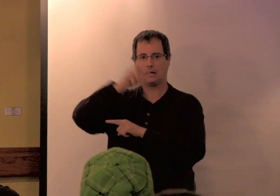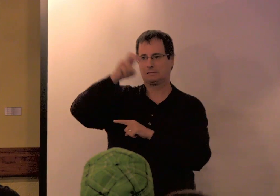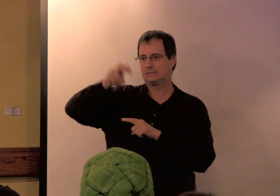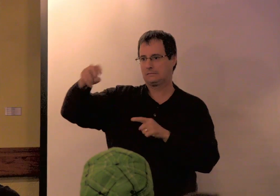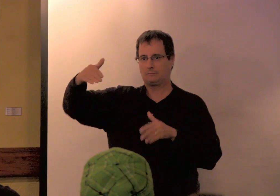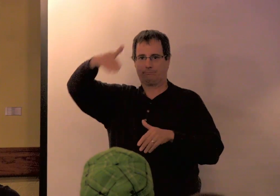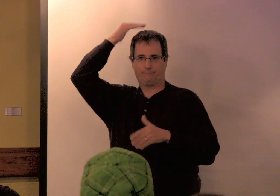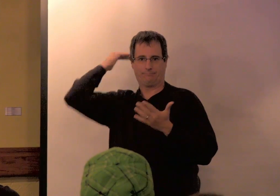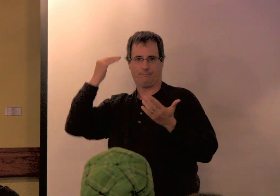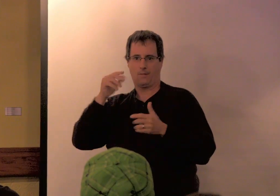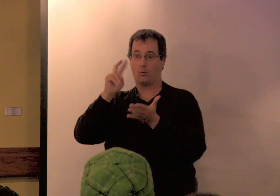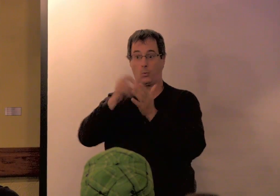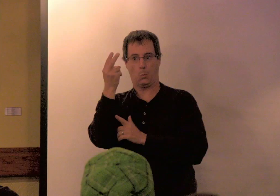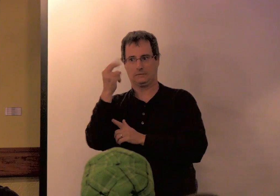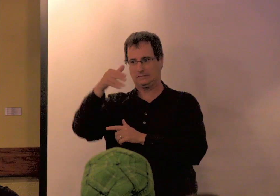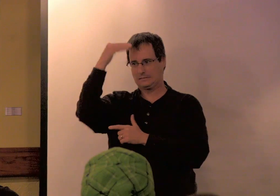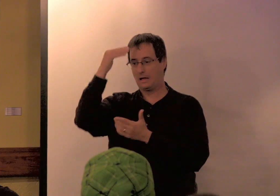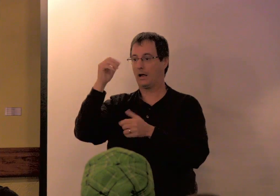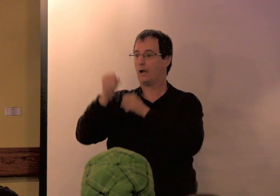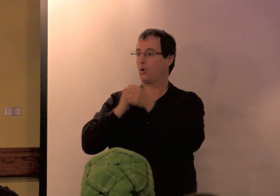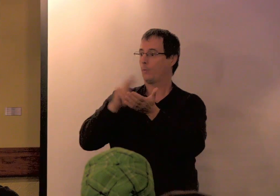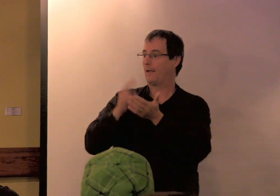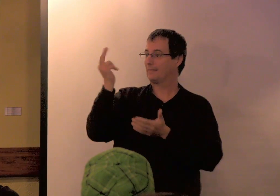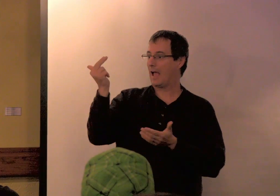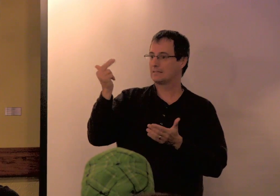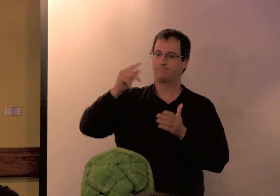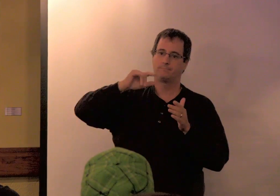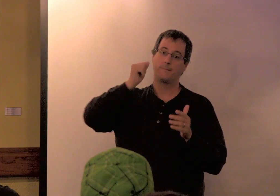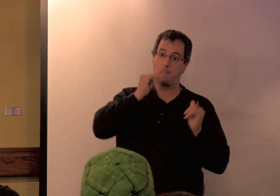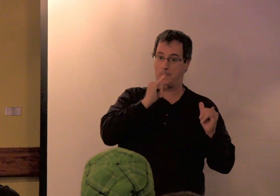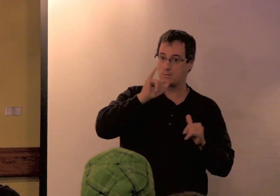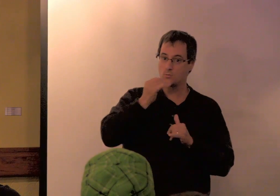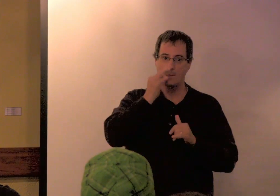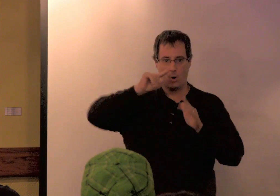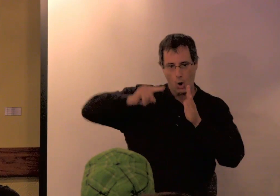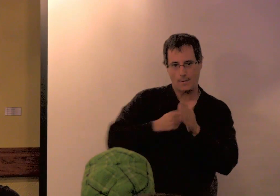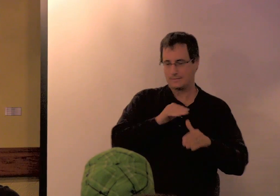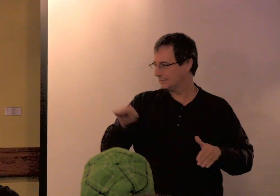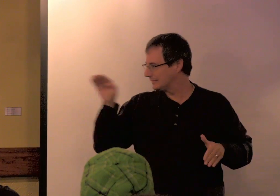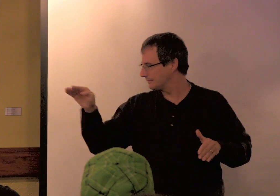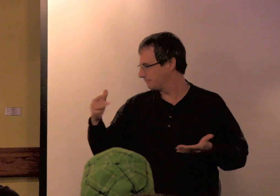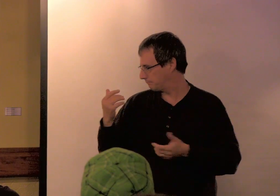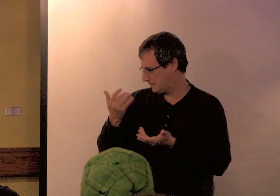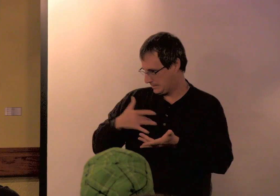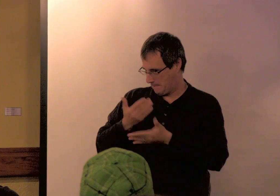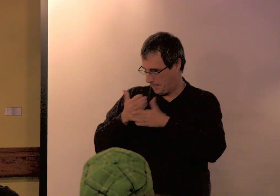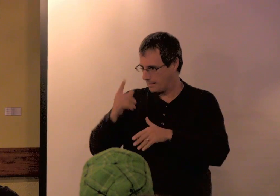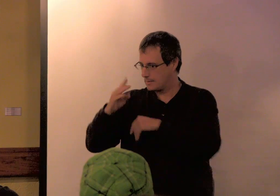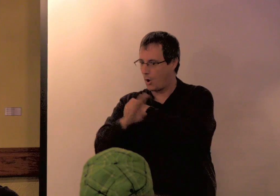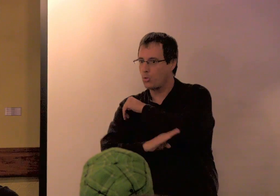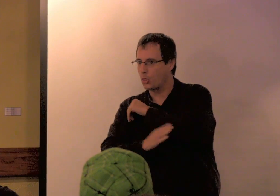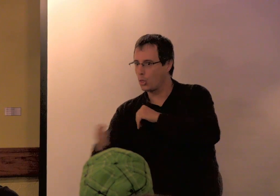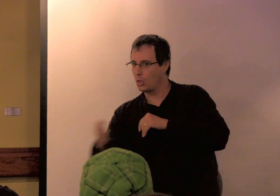offrir des formations, des conférences, et depuis un an, ils sont assez occupés. Je vous dirais qu'ils en offrent énormément. Et en 2013,